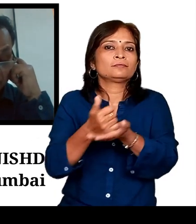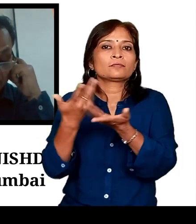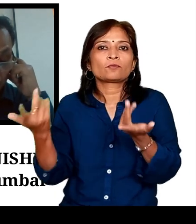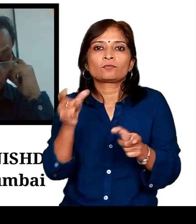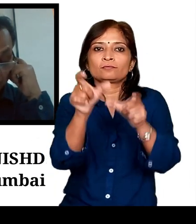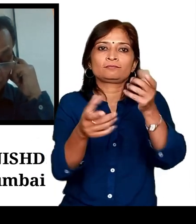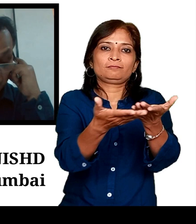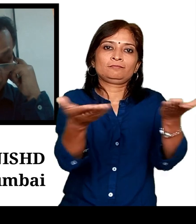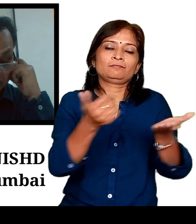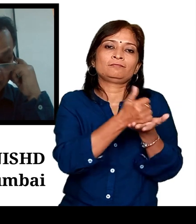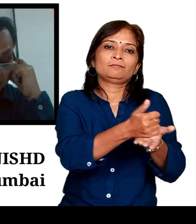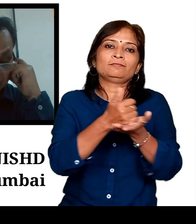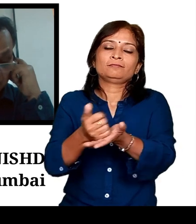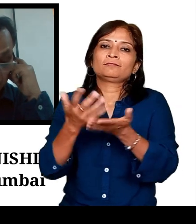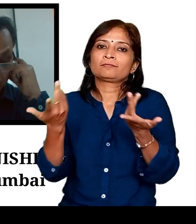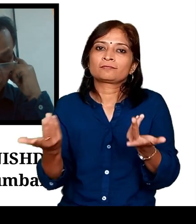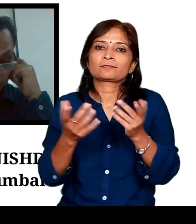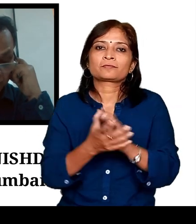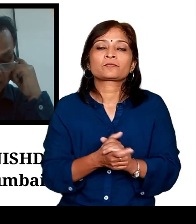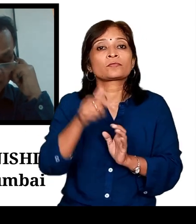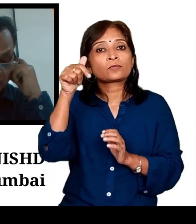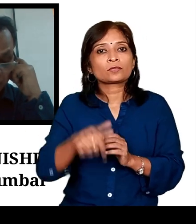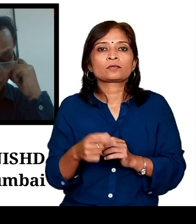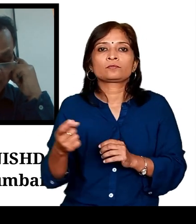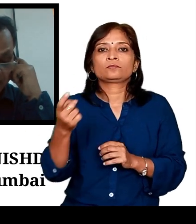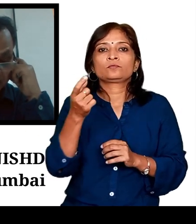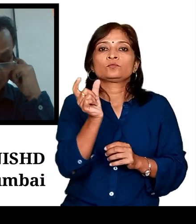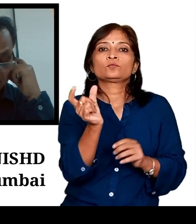हम जनता को, पब्लिक को दे। तो उन्होंने ही